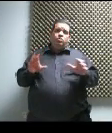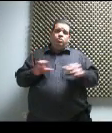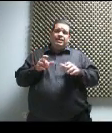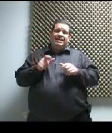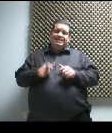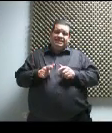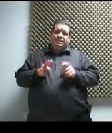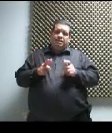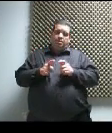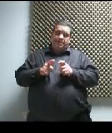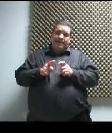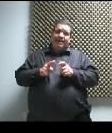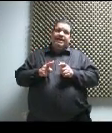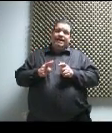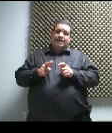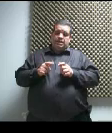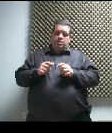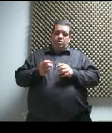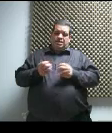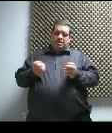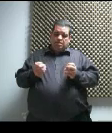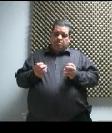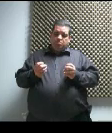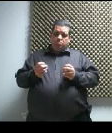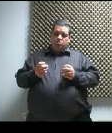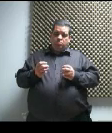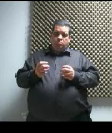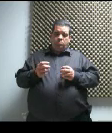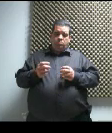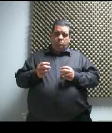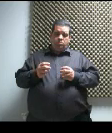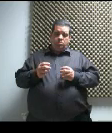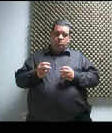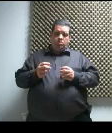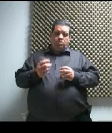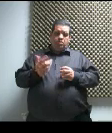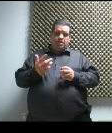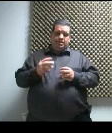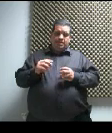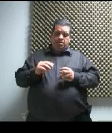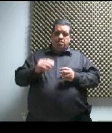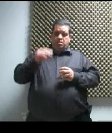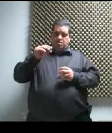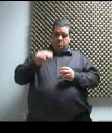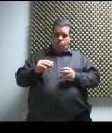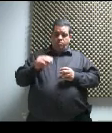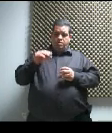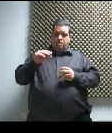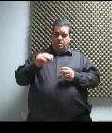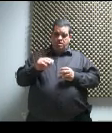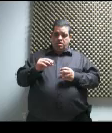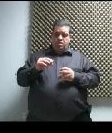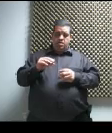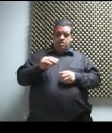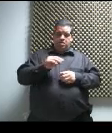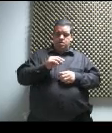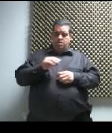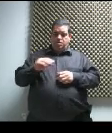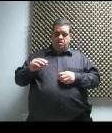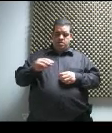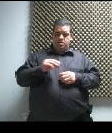instrumento, que es muy sofisticado, es que tiene tres ejes, ¿verdad? Las tres dimensiones, vertical, norte-sur, este